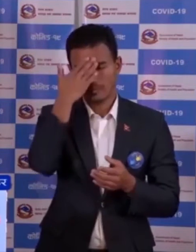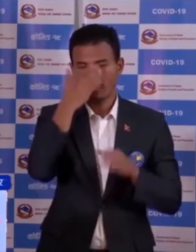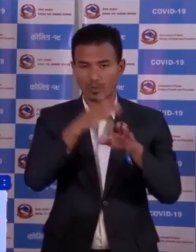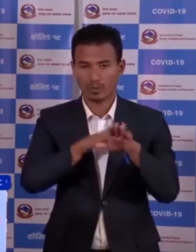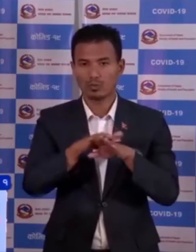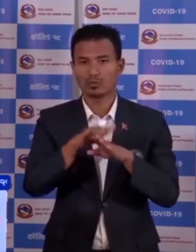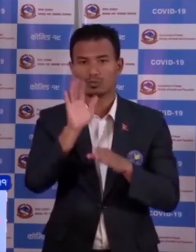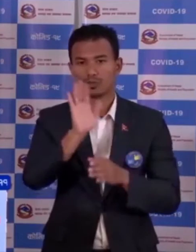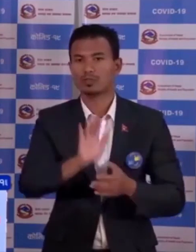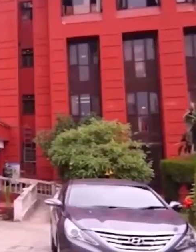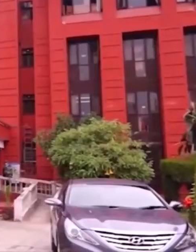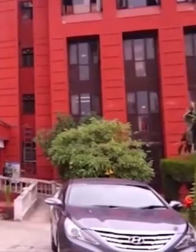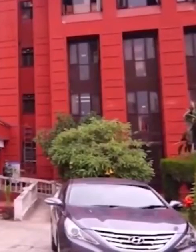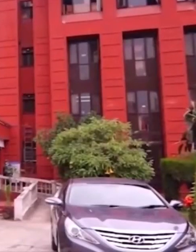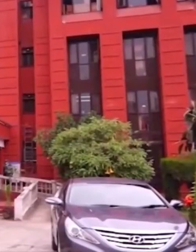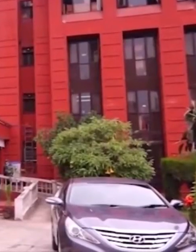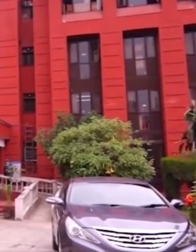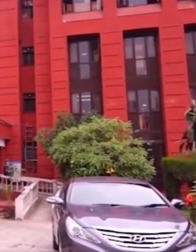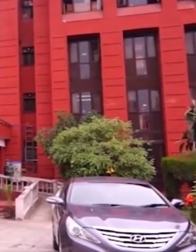संक्रमित हालसम्म हुनुहुन्छ।